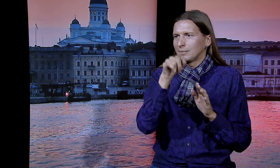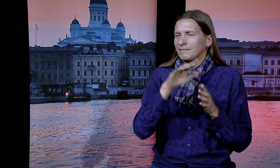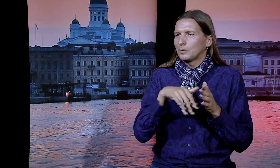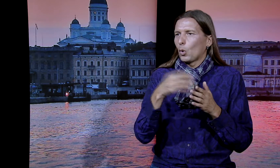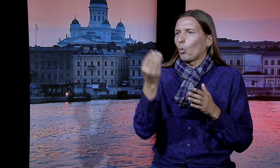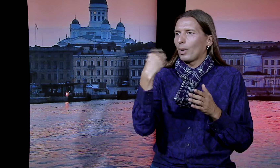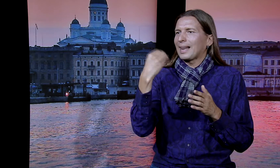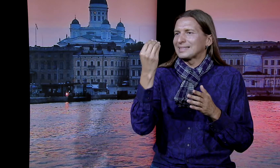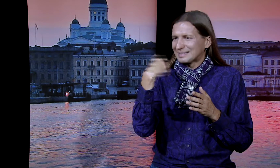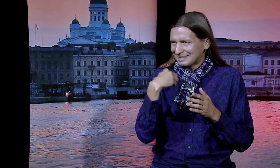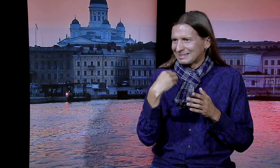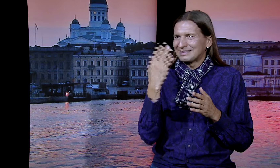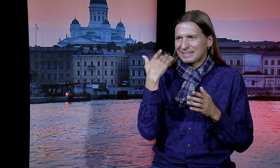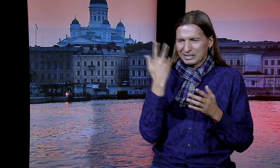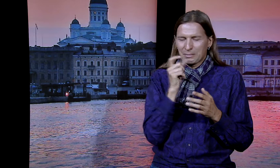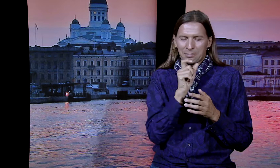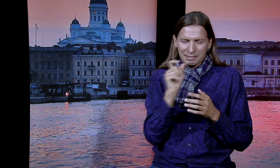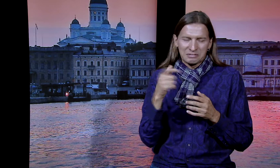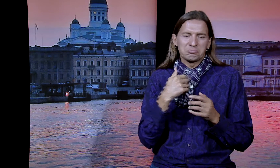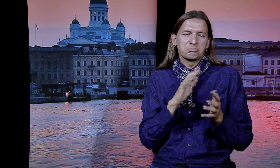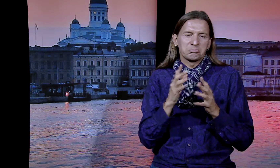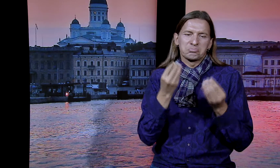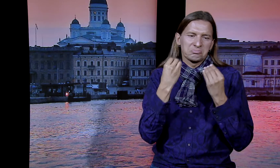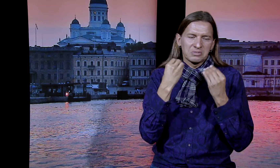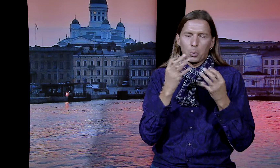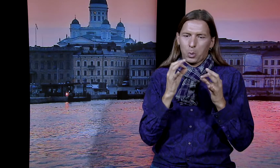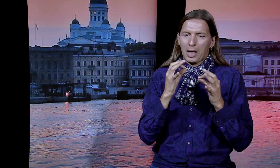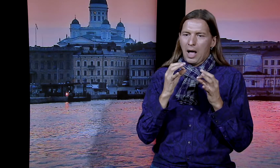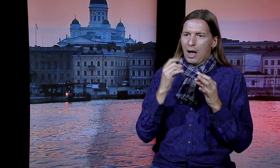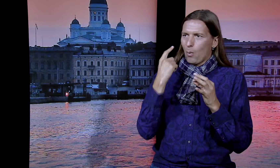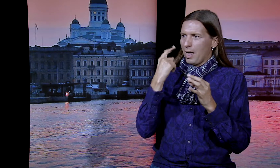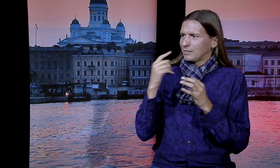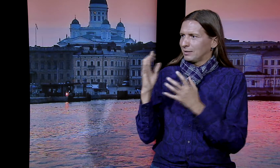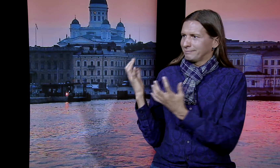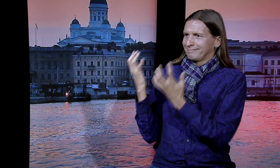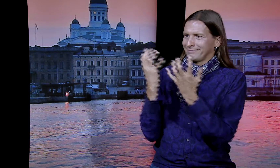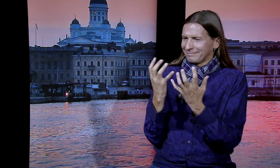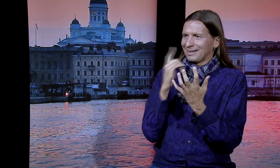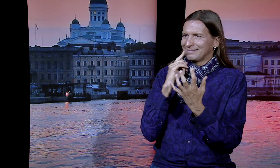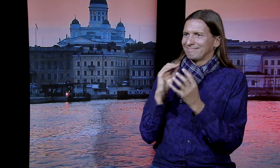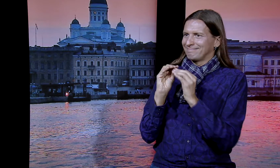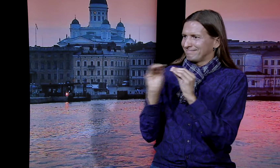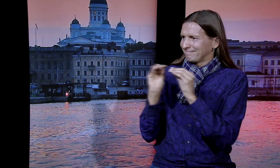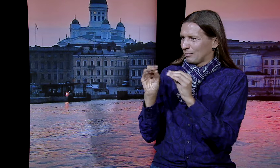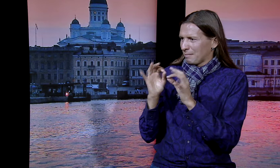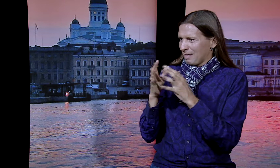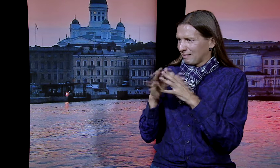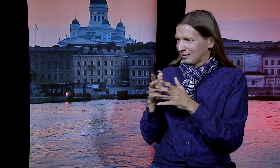Kursseilla pohdittiin, miten opettaa viittomakielestä kiinnostuneita opiskelijoita. Silloin viittomakielestä ei